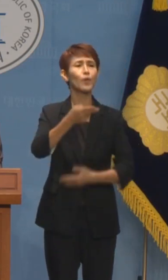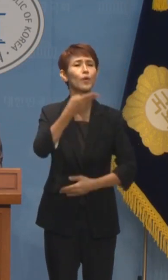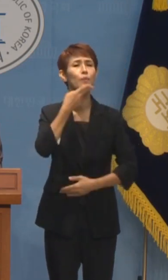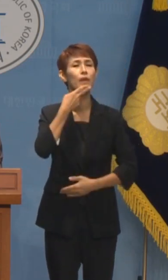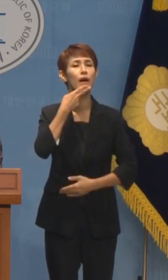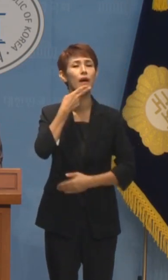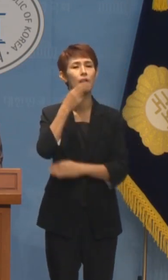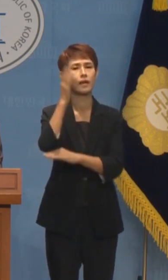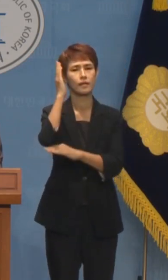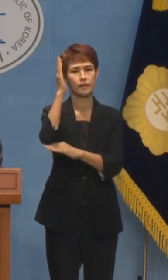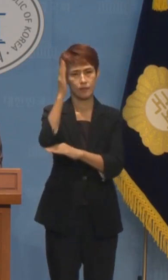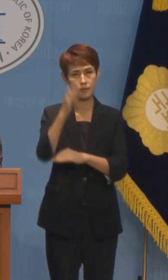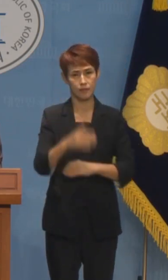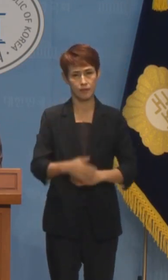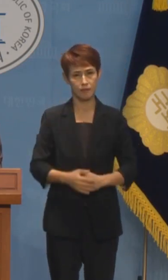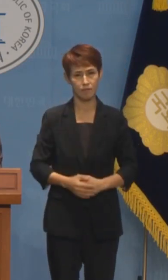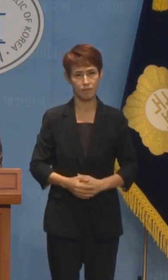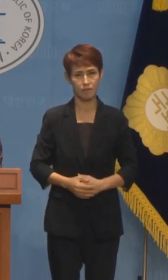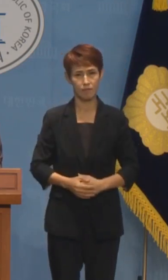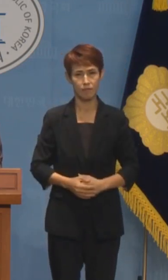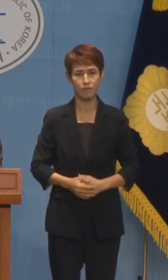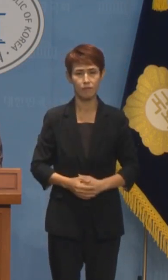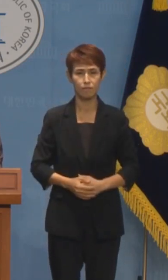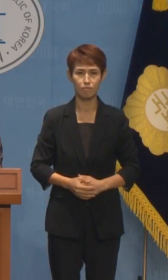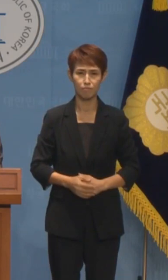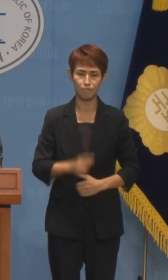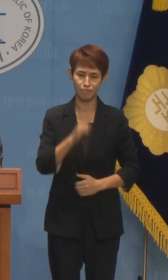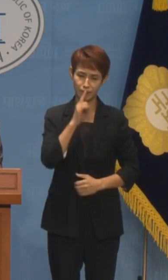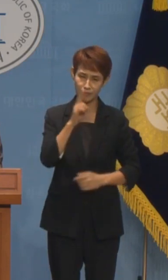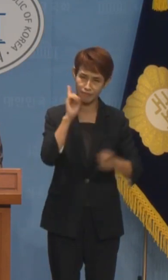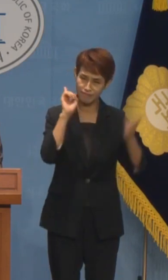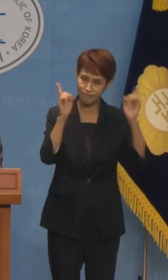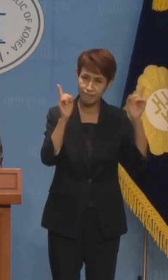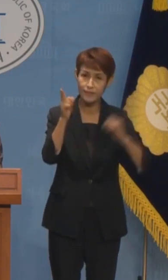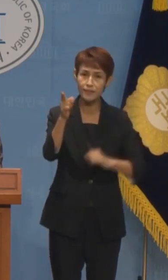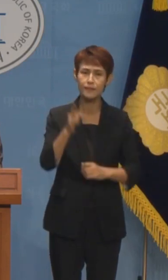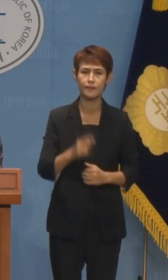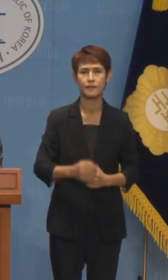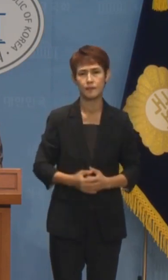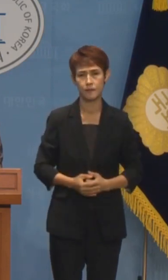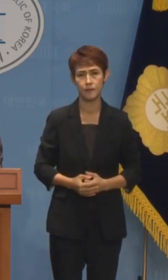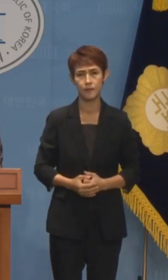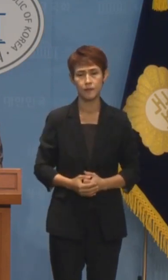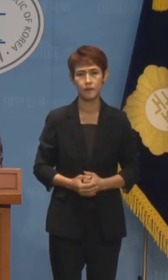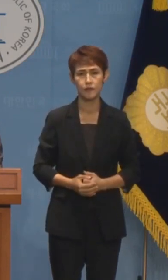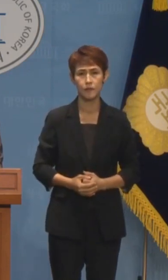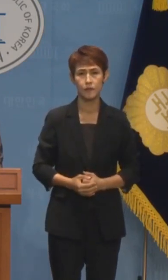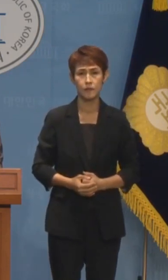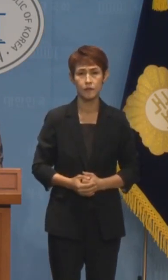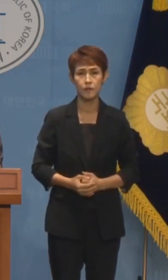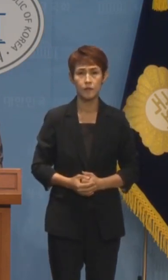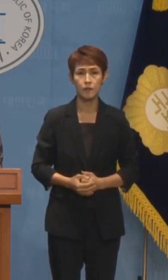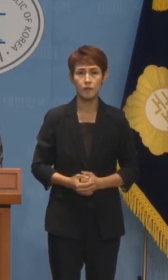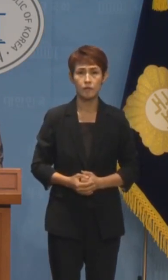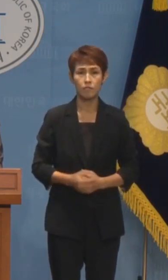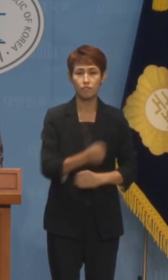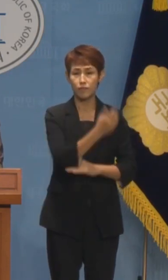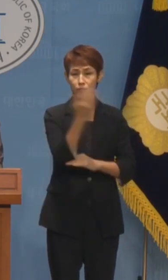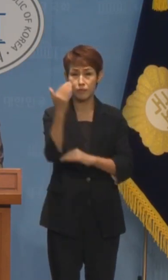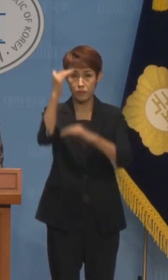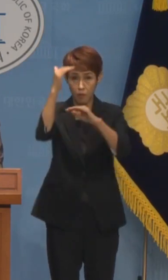되었다면서 또다시 핵심을 비 는 말장난을 내뱉었습니다 보도가